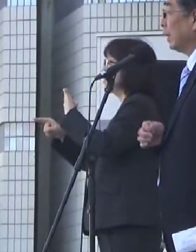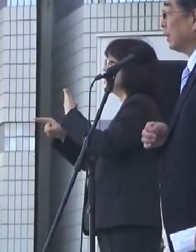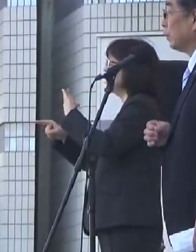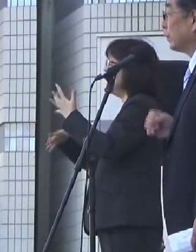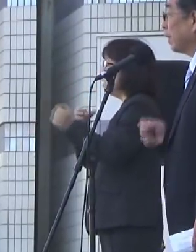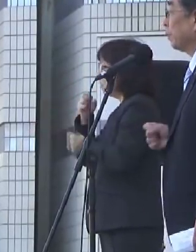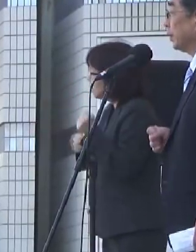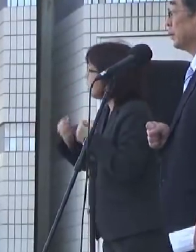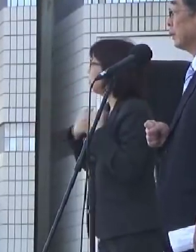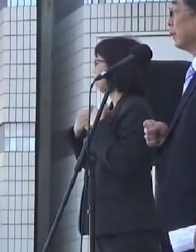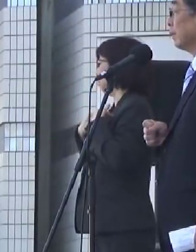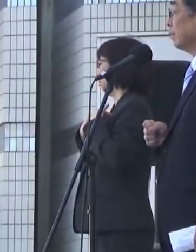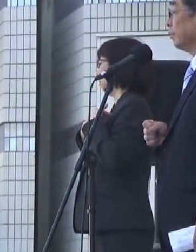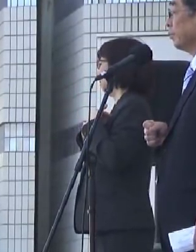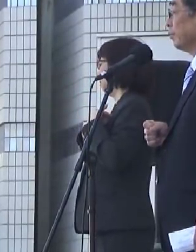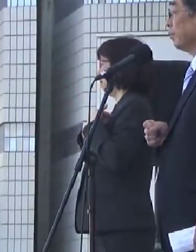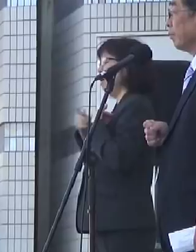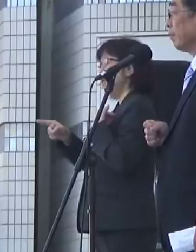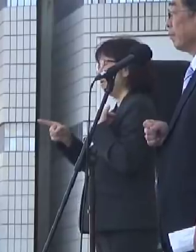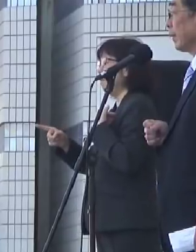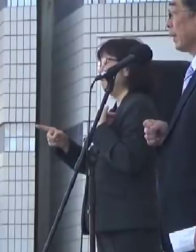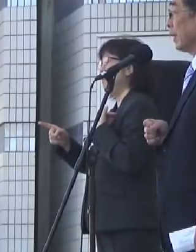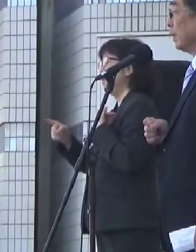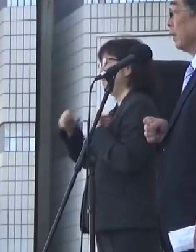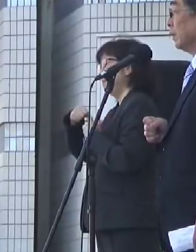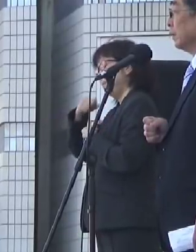はどう考えても不可能です。